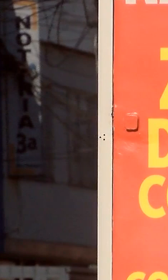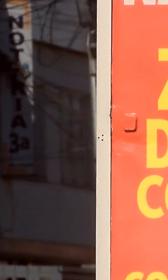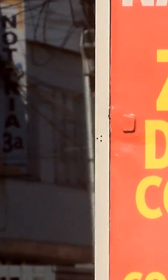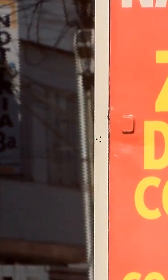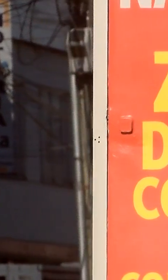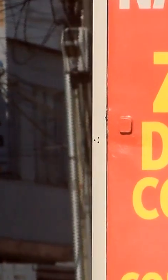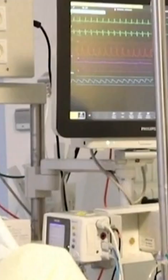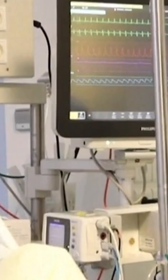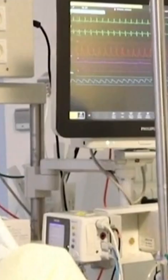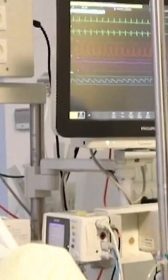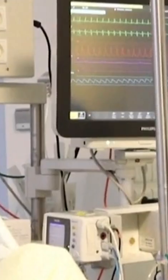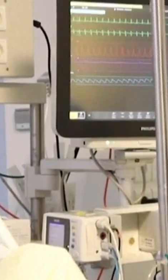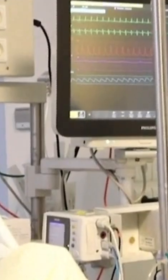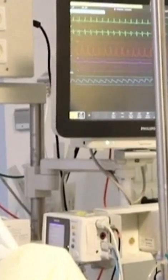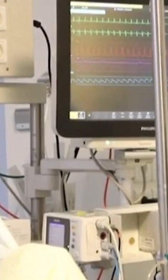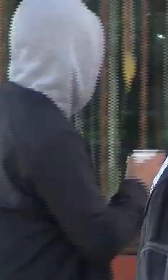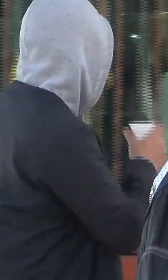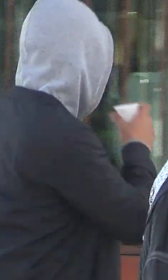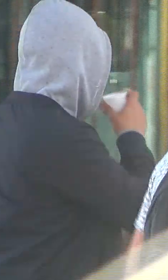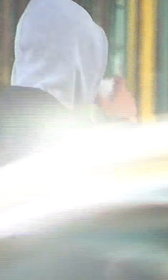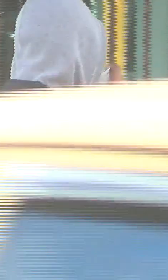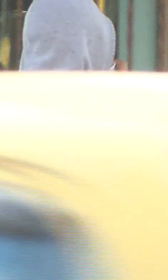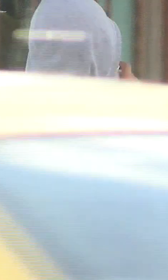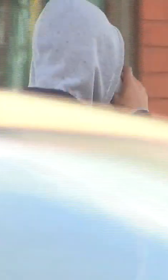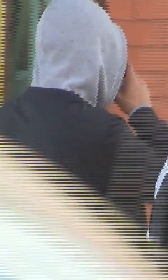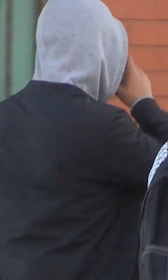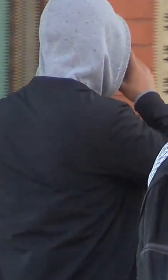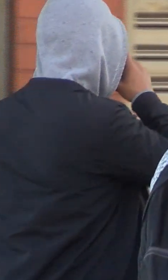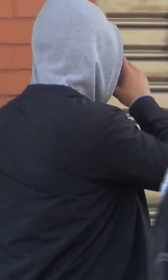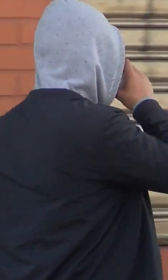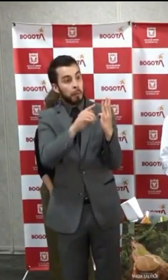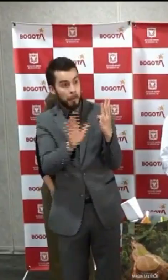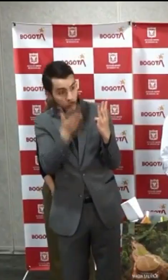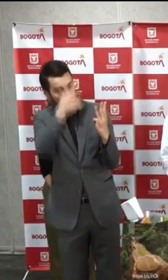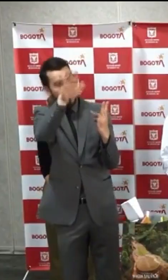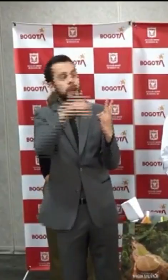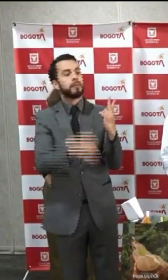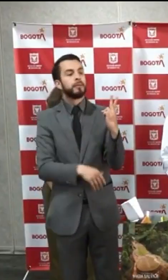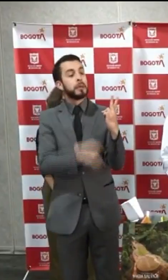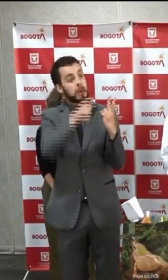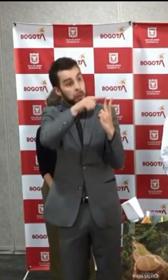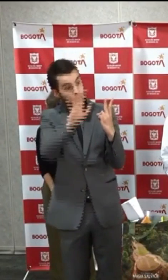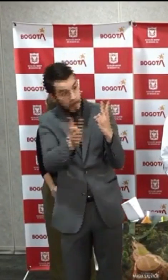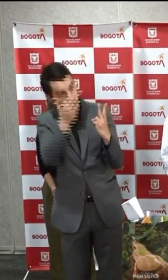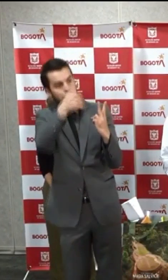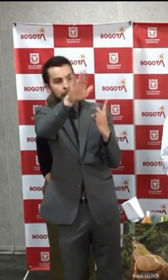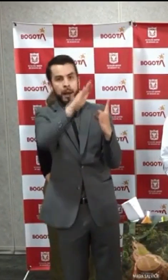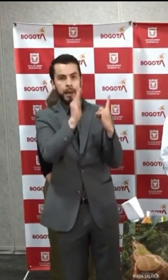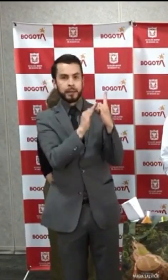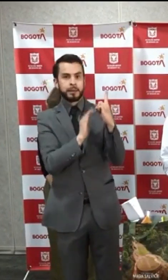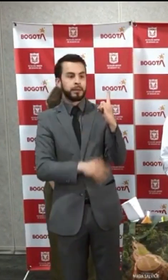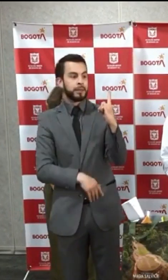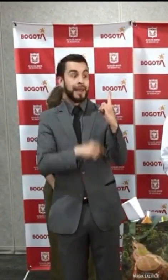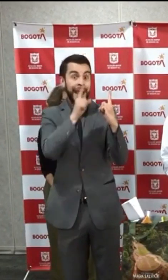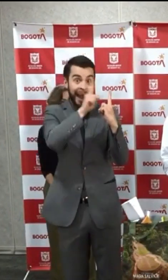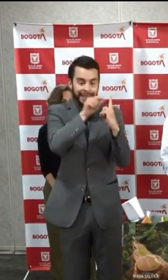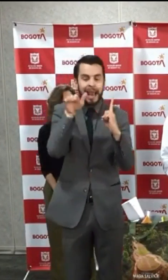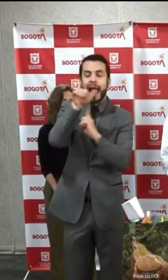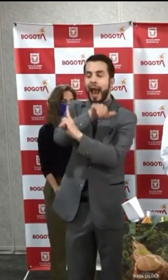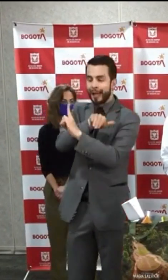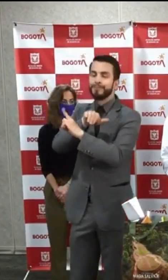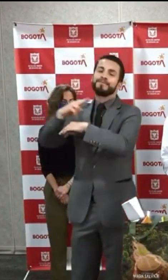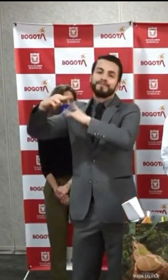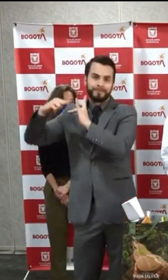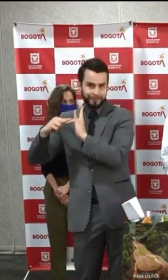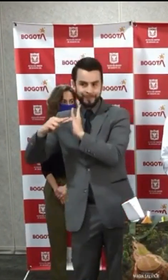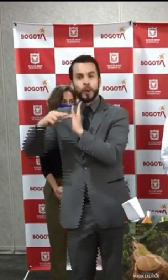por cuenta de la alta ocupación de las uci y de la indisciplina social ahora que hemos flexibilizado salir a la calle por orden del señor